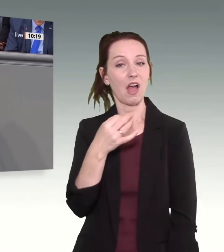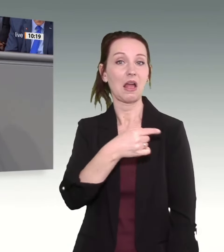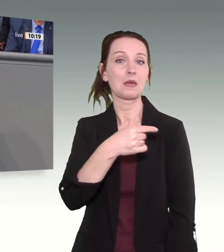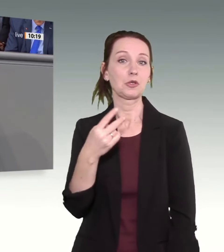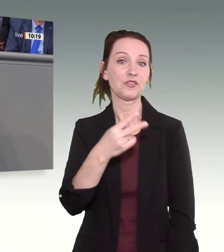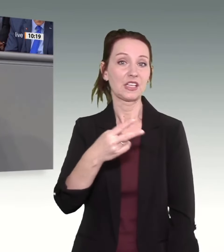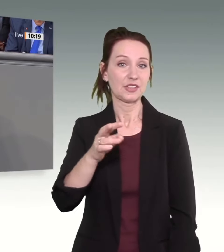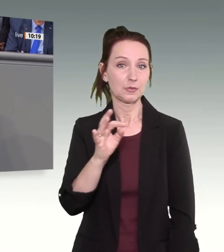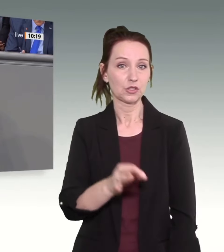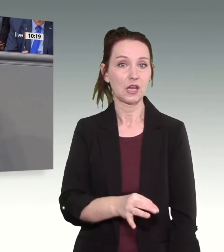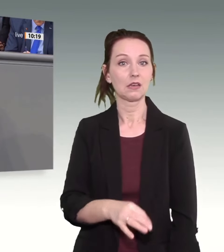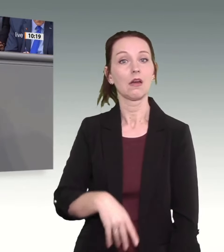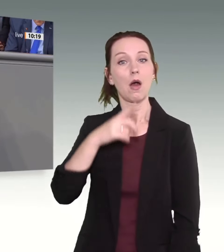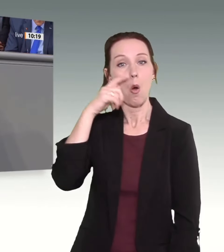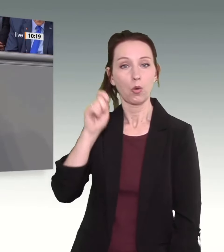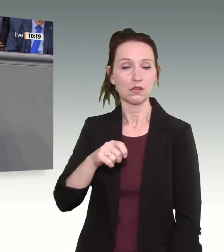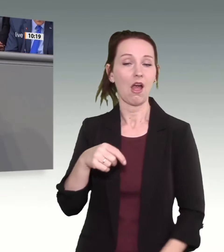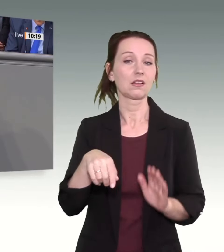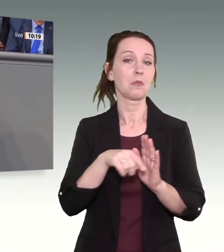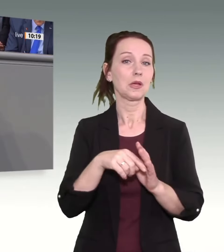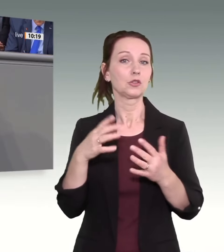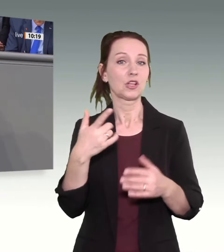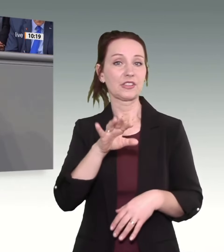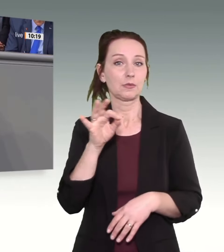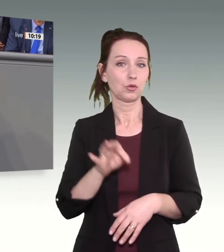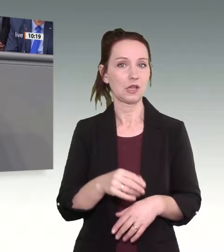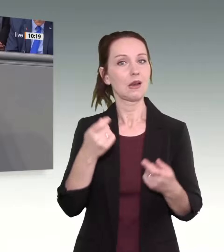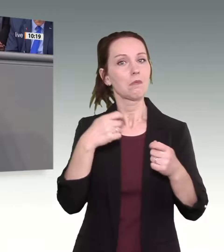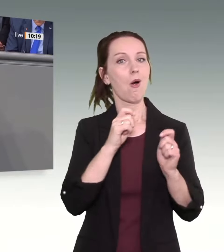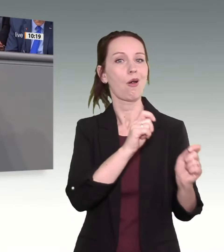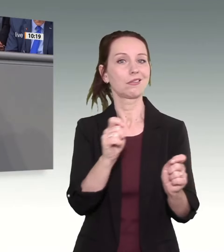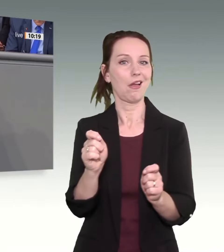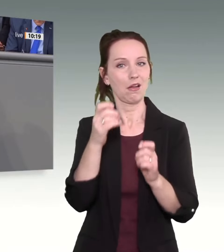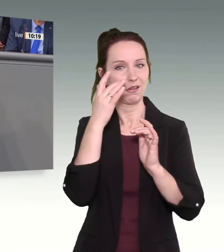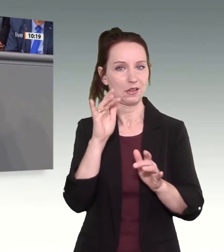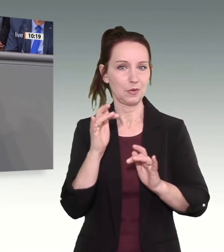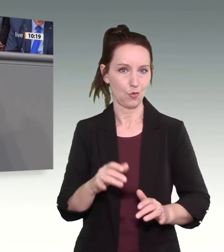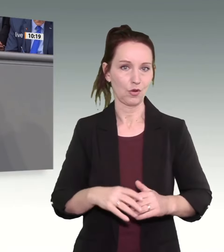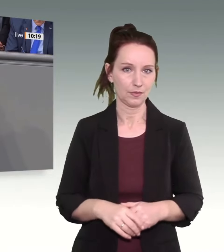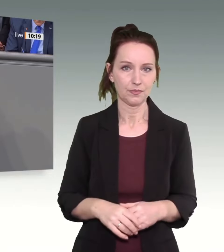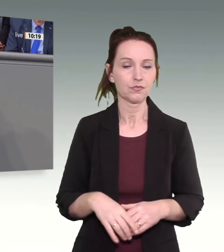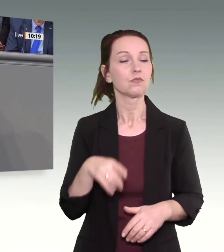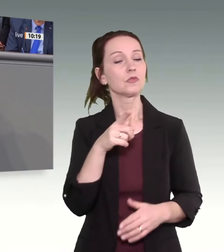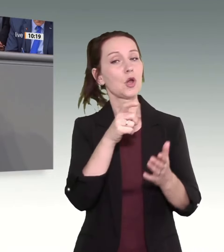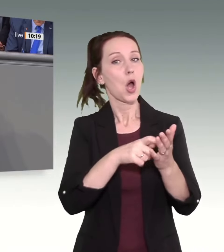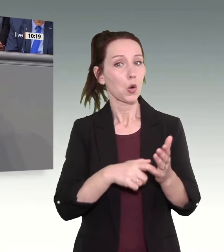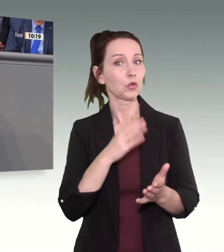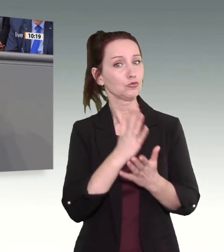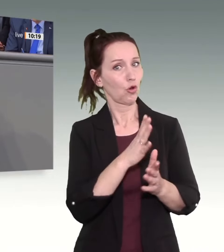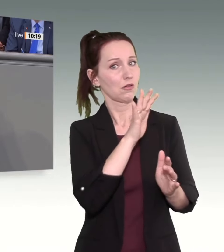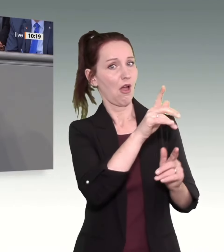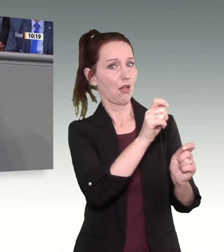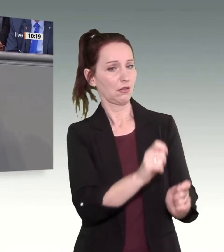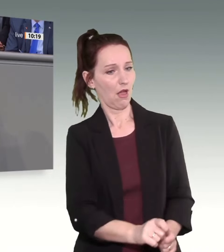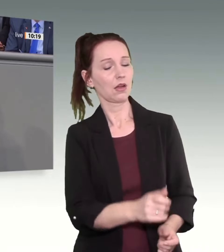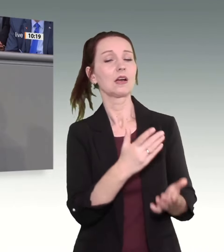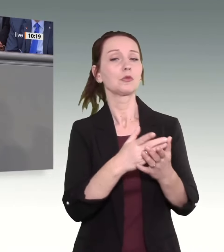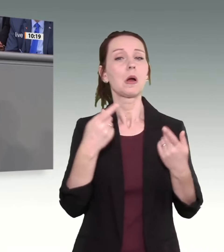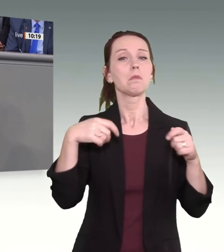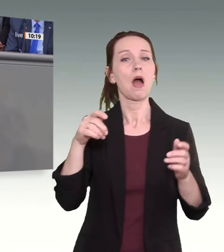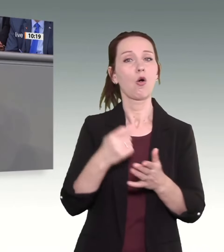fort. Um einige der Gründe nennen Sie ja auch in Ihrem Antrag Baukostensteigerungen, Zinsentwicklungen. Es gibt noch